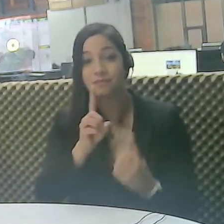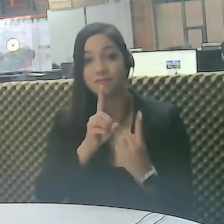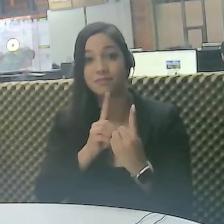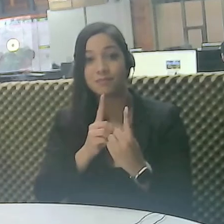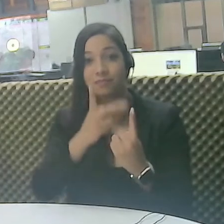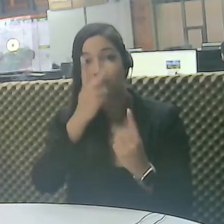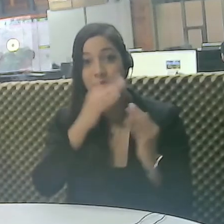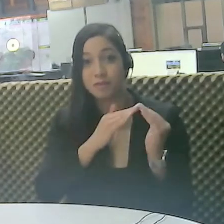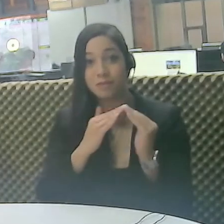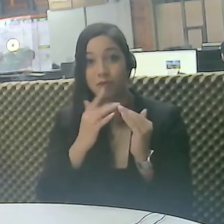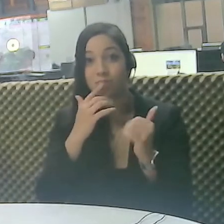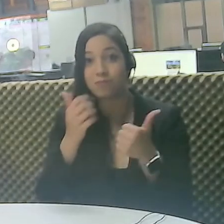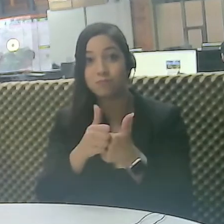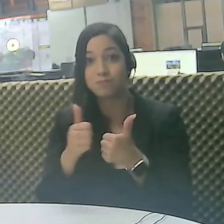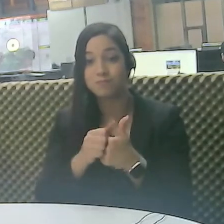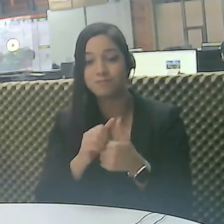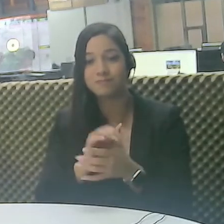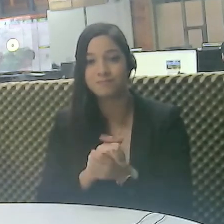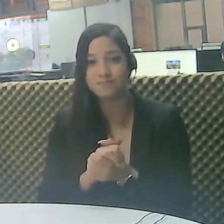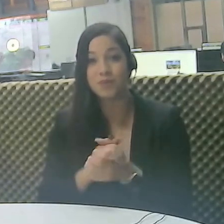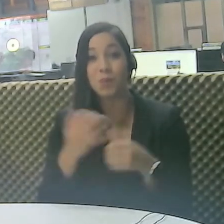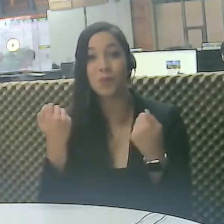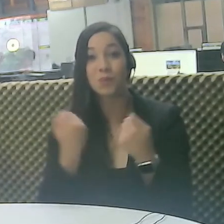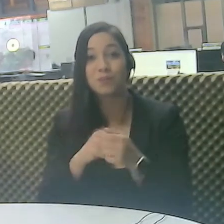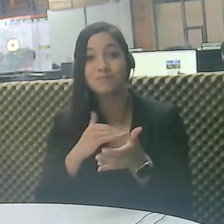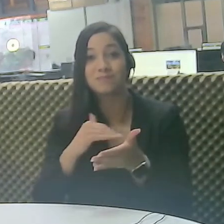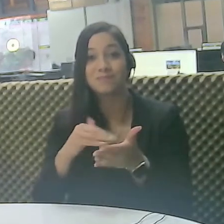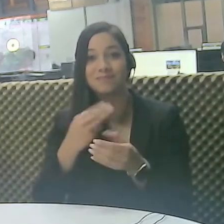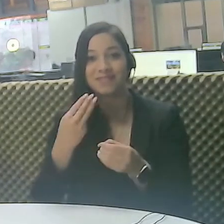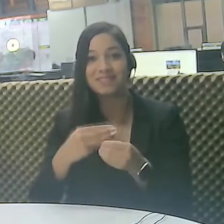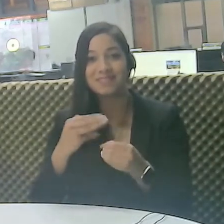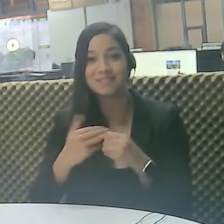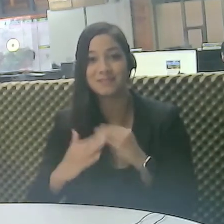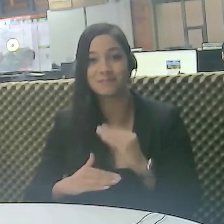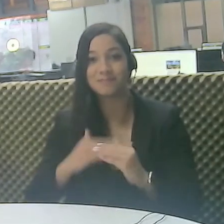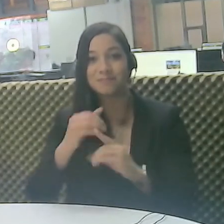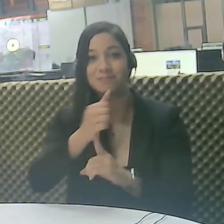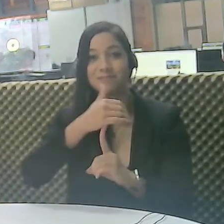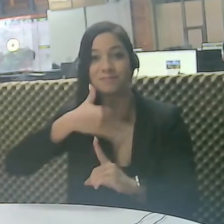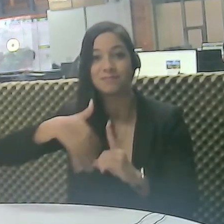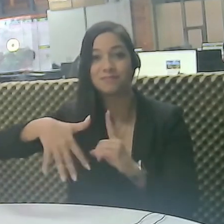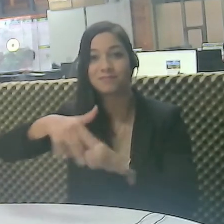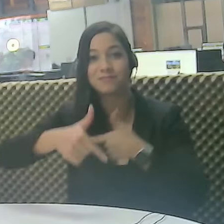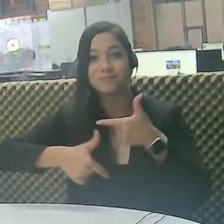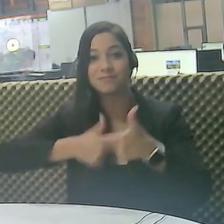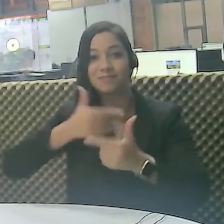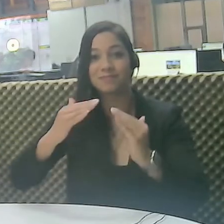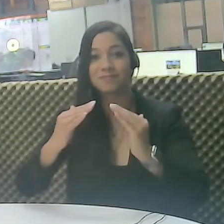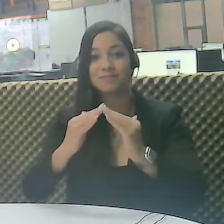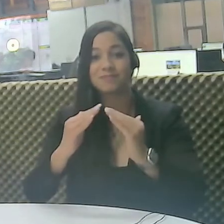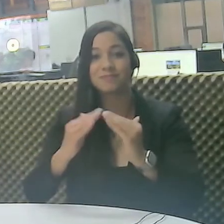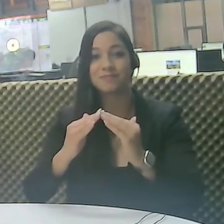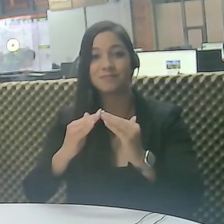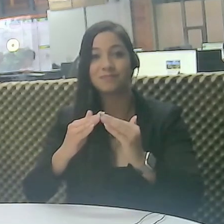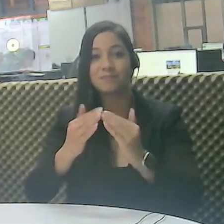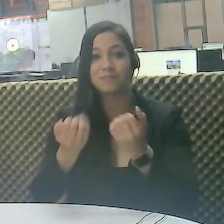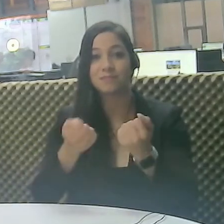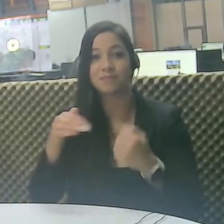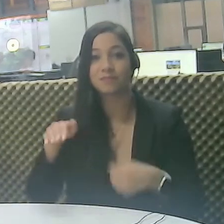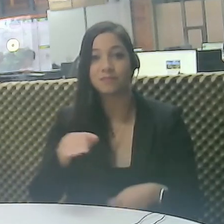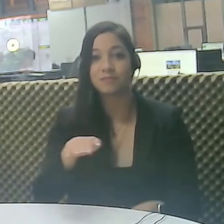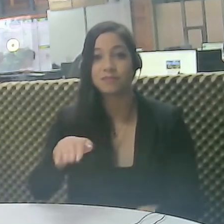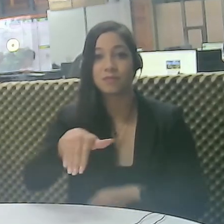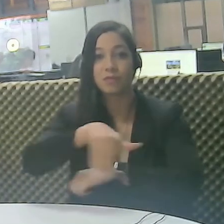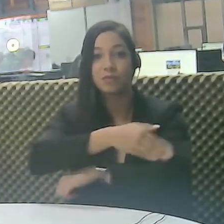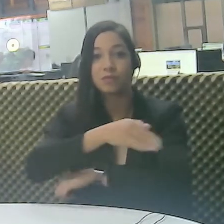moradores do Maná e da região. O ônibus da Secretaria Municipal de Desenvolvimento Social, Trabalho e Habitação ficará estacionado na